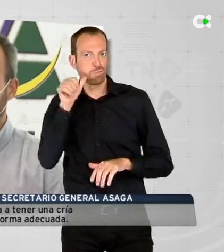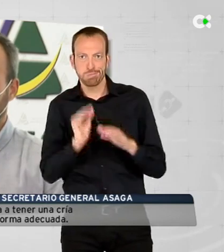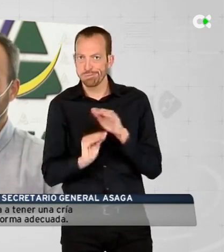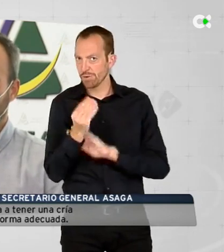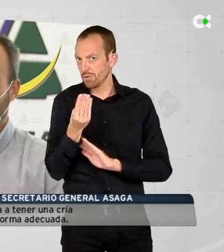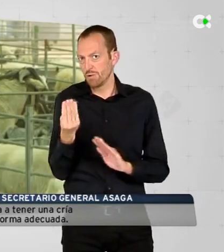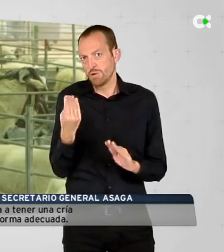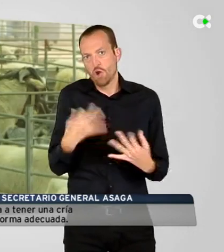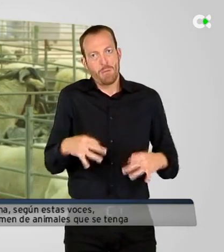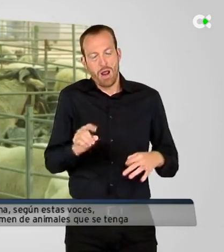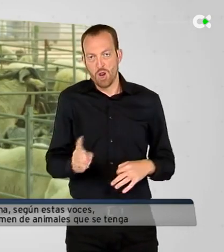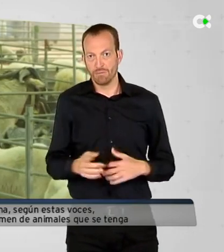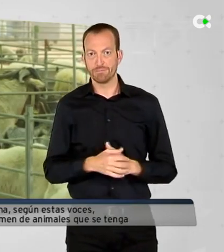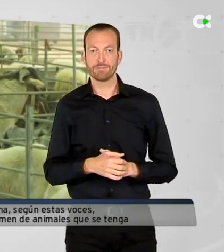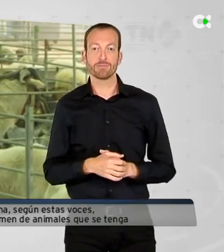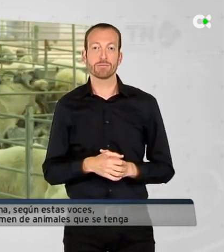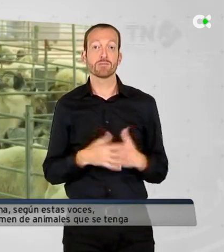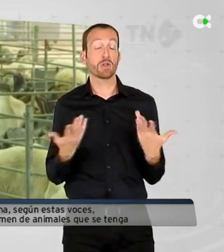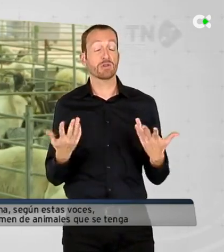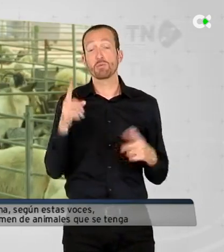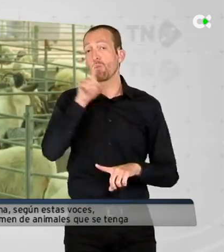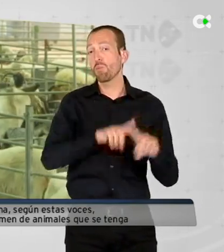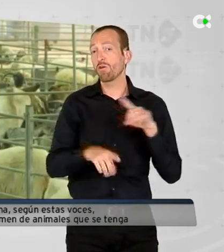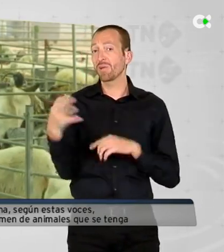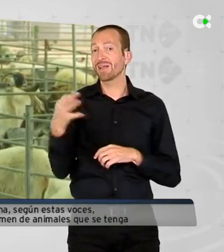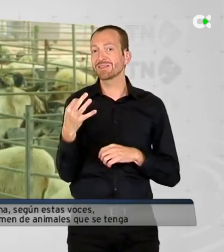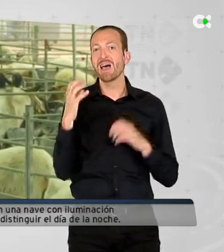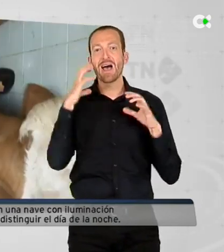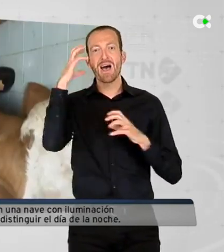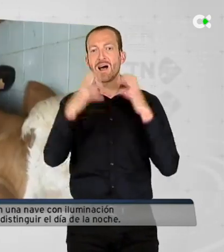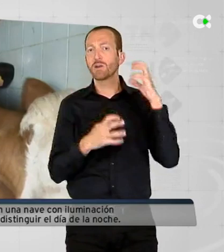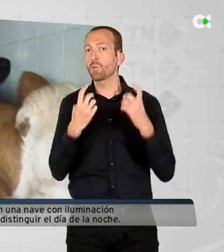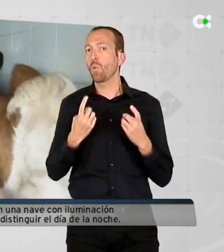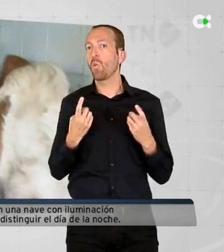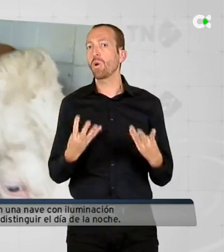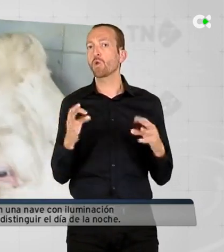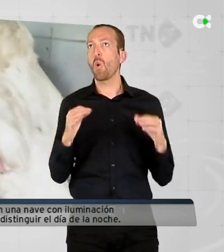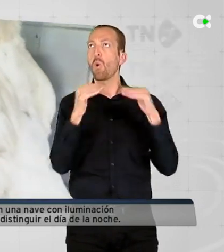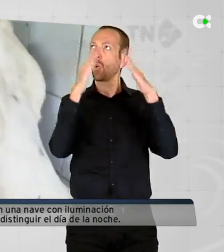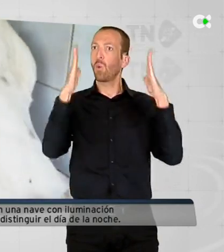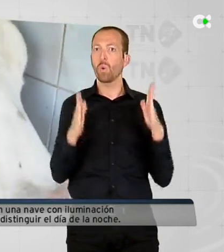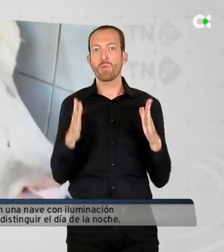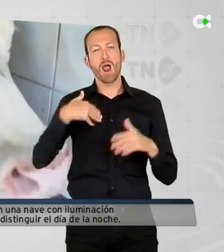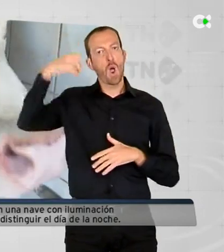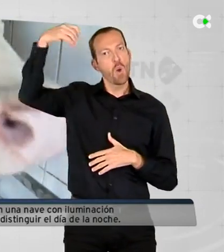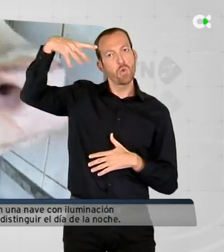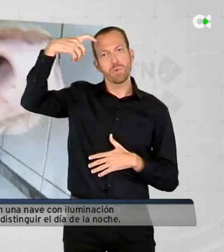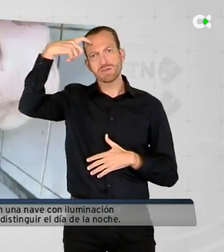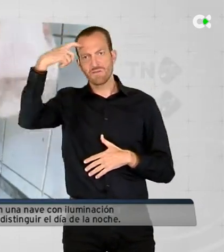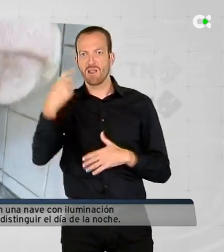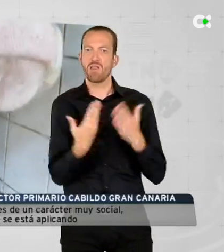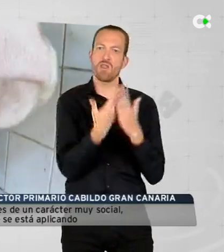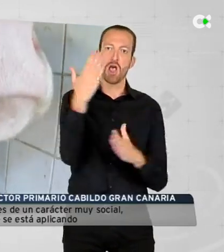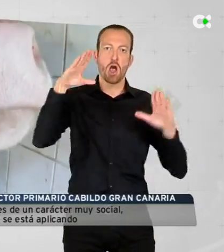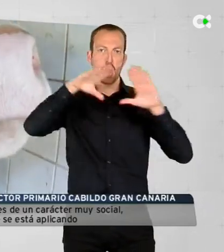cría de forma adecuada. El problema, según estas voces, no está en el volumen de animales que se tengan ni que estén en una nave con iluminación que les ayuda a distinguir el día de la